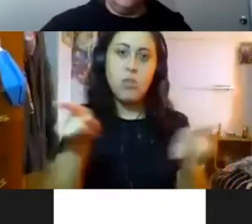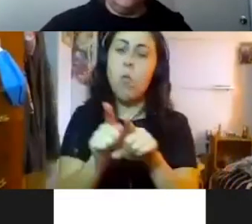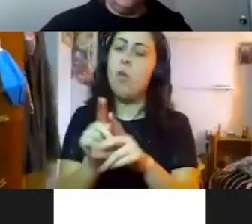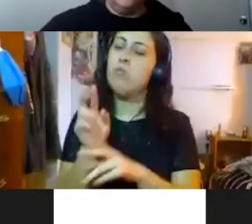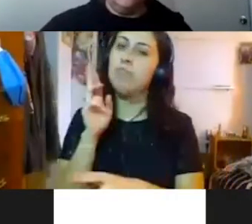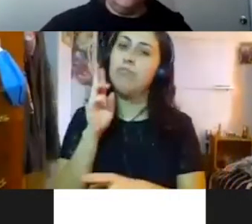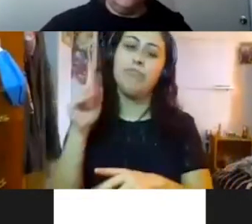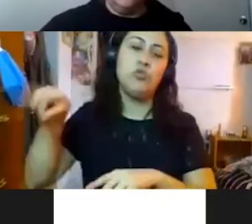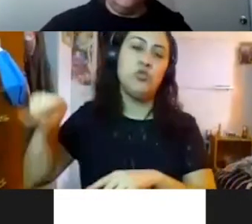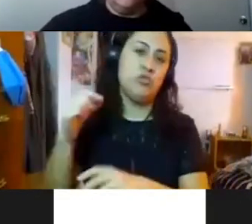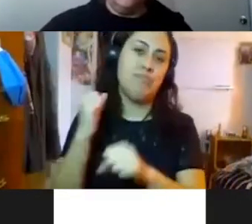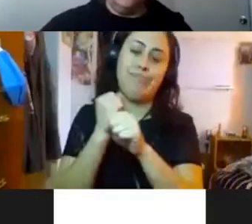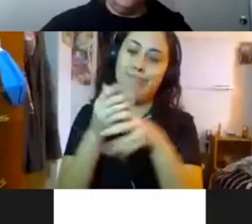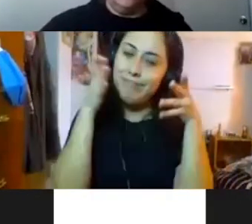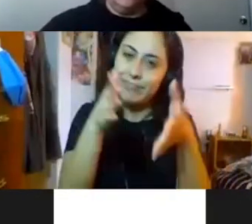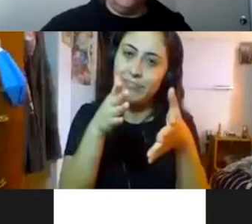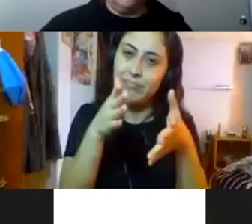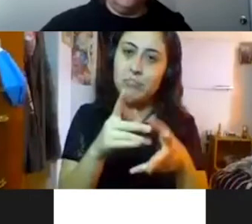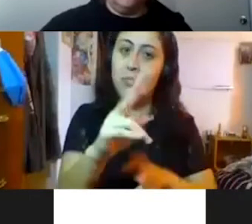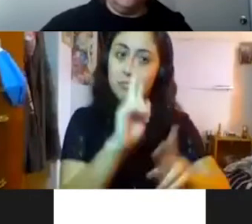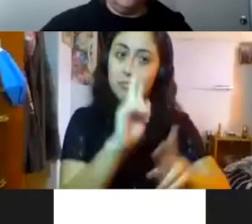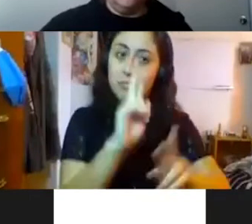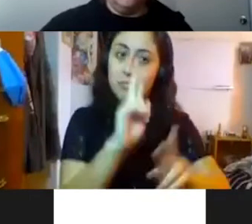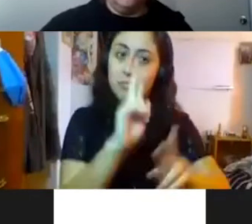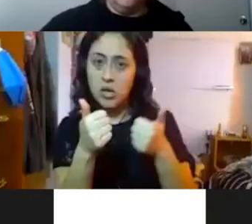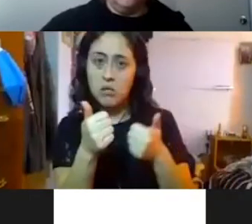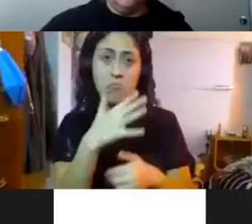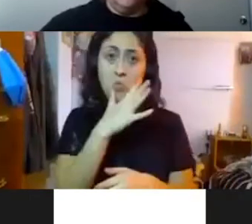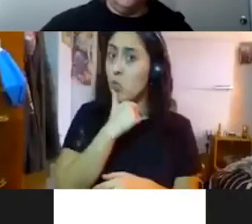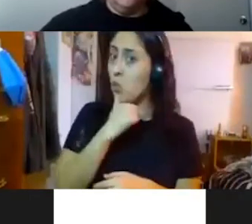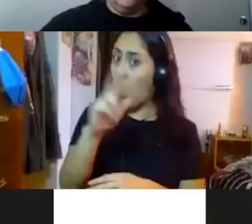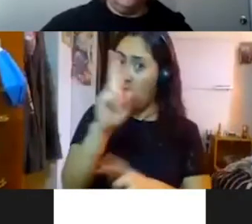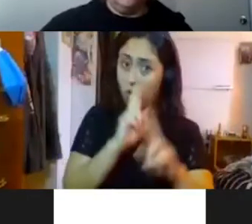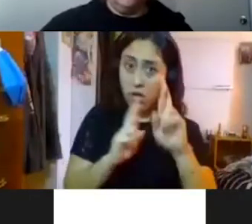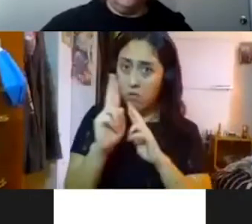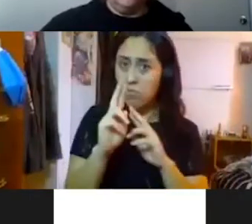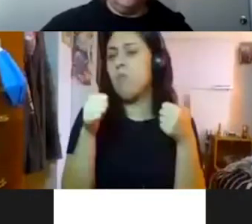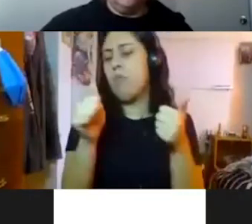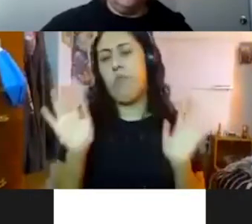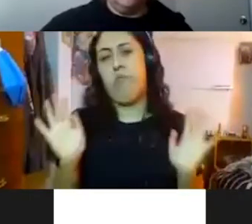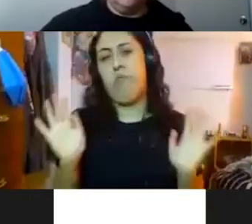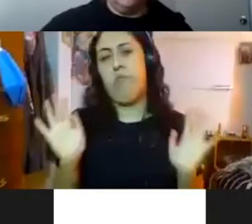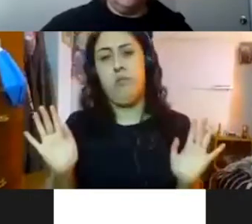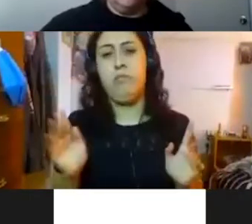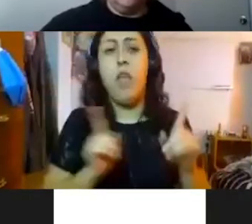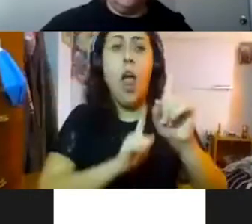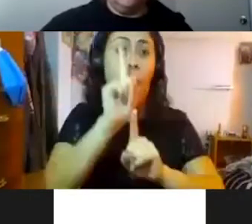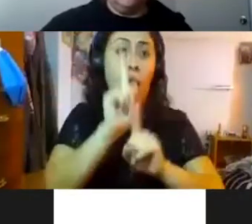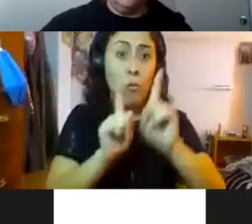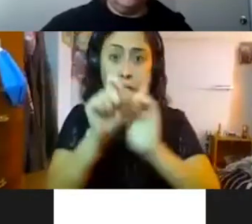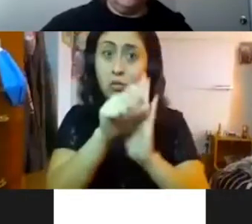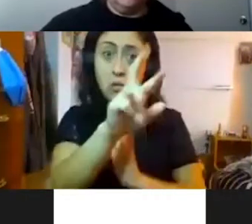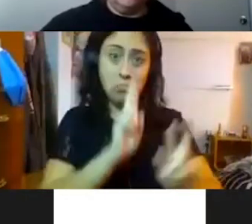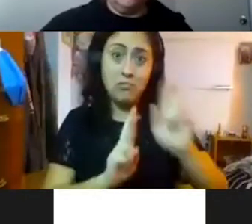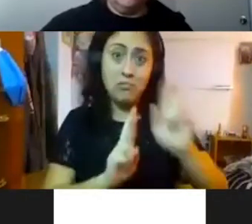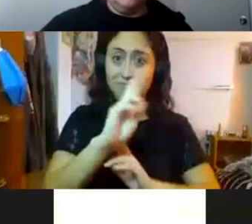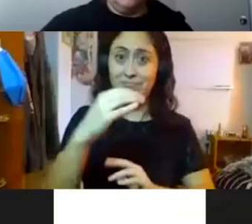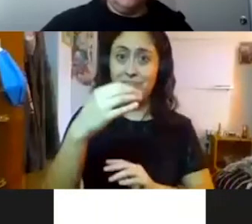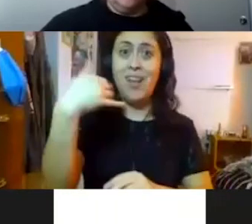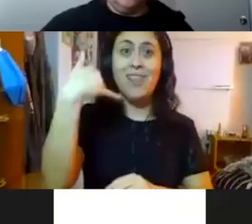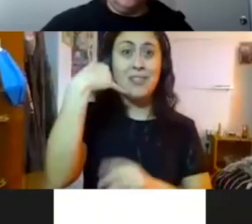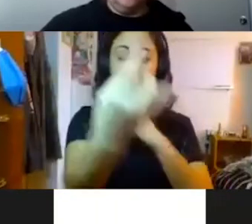llegado videos hermosos de papás que los graban con el celular, haciendo sus experiencias en casa,